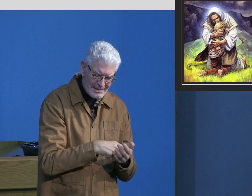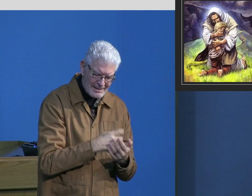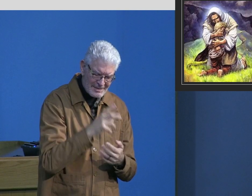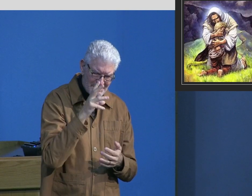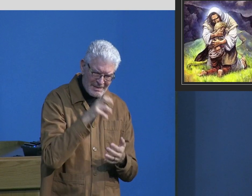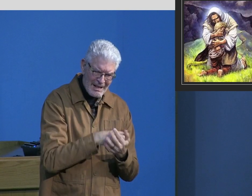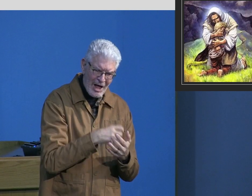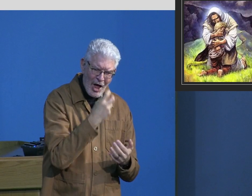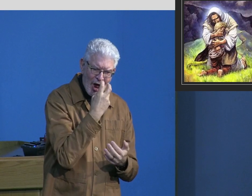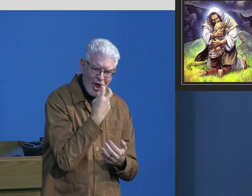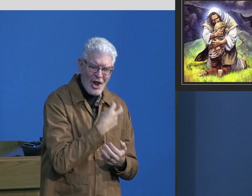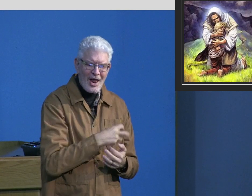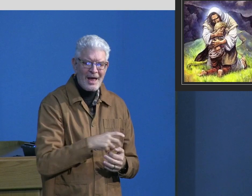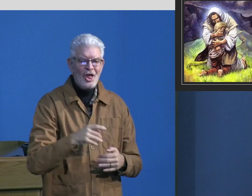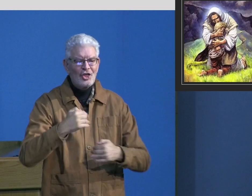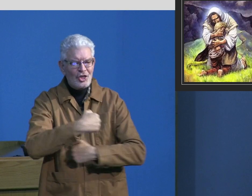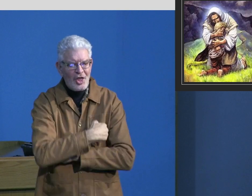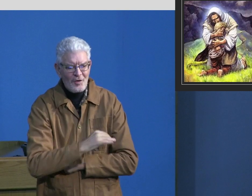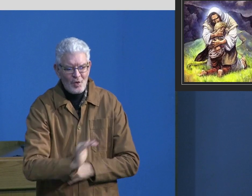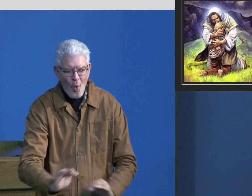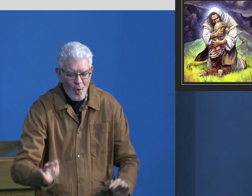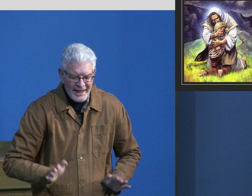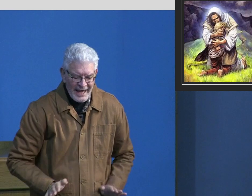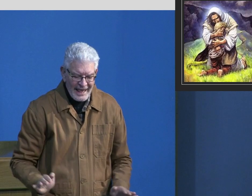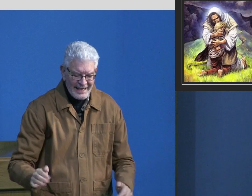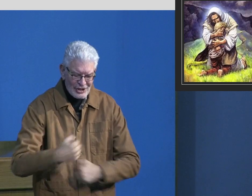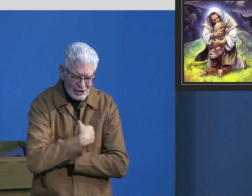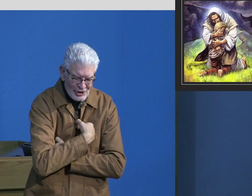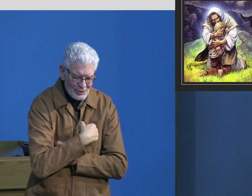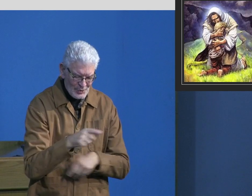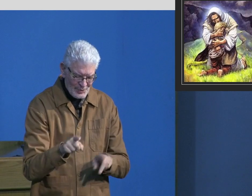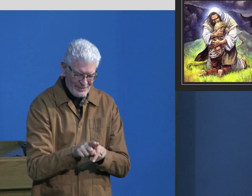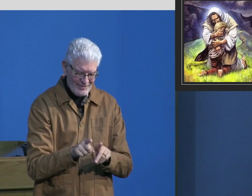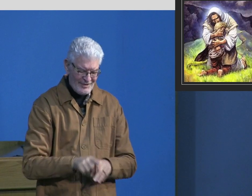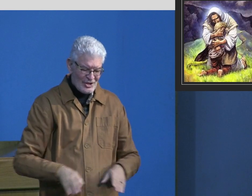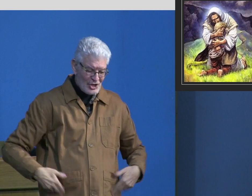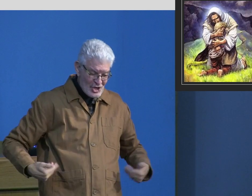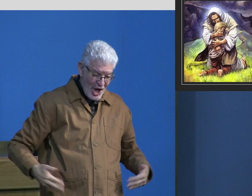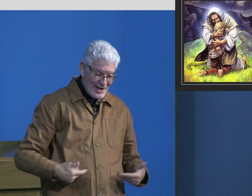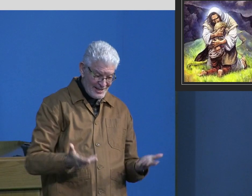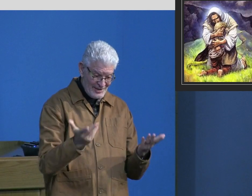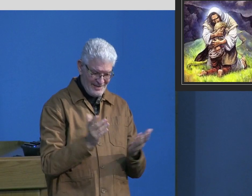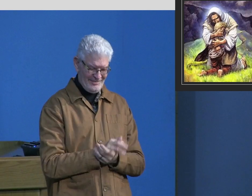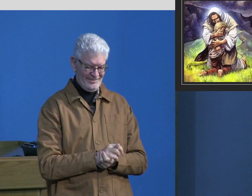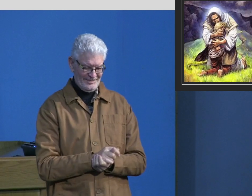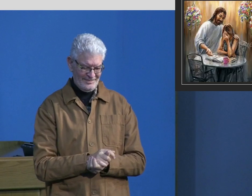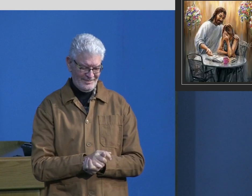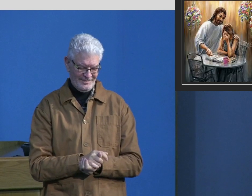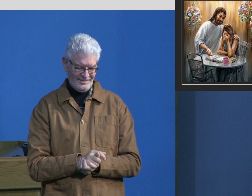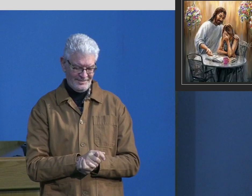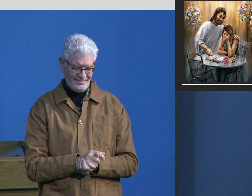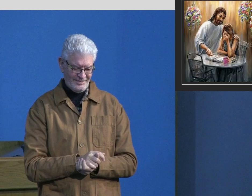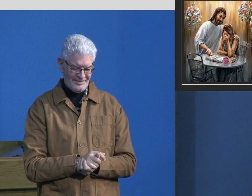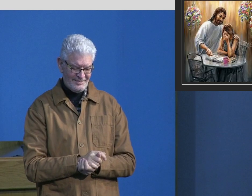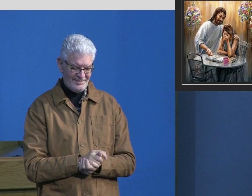mense wat nederig voor God gaan staan, 'n ou dogtertjie wat hy gedruk het, seentjies,